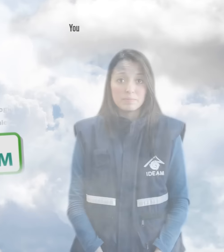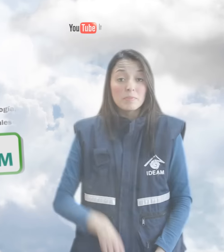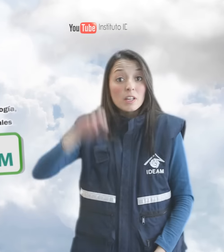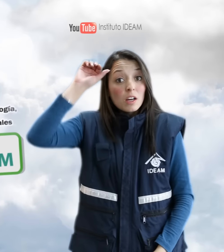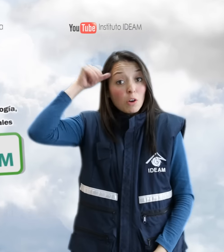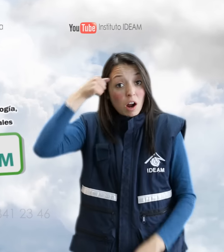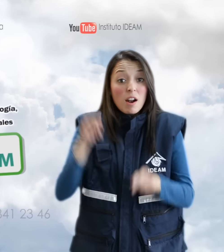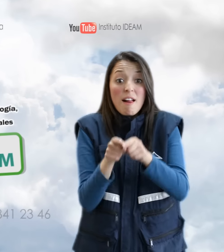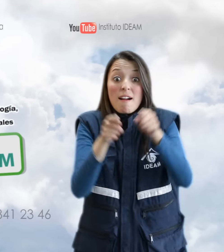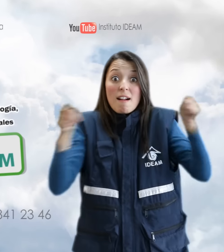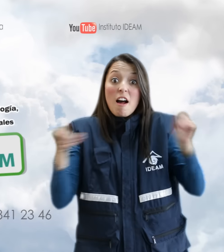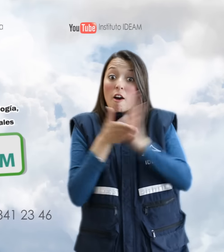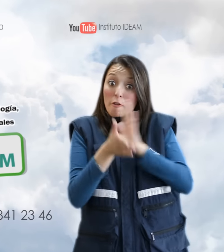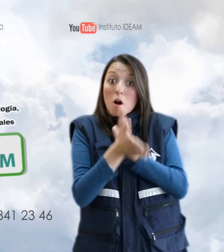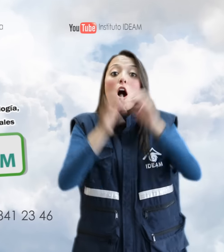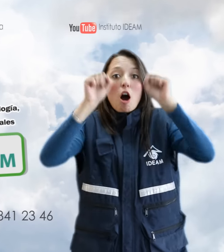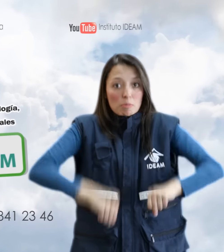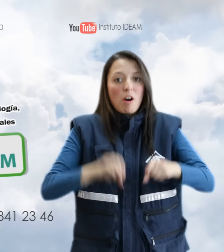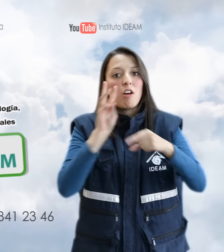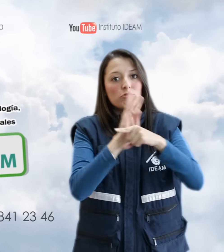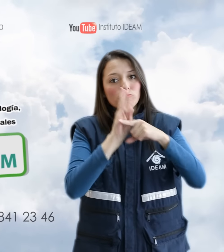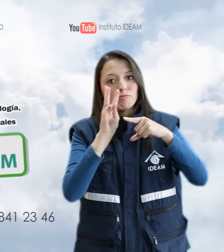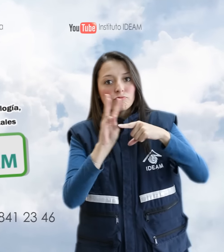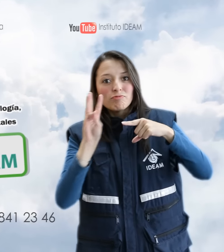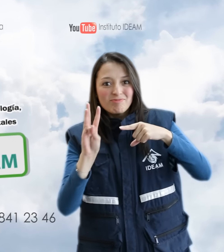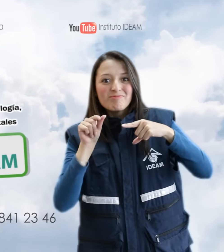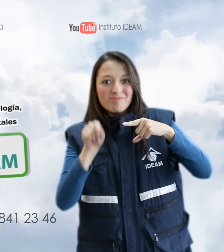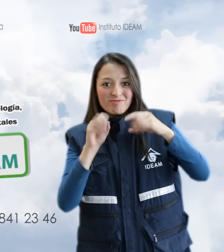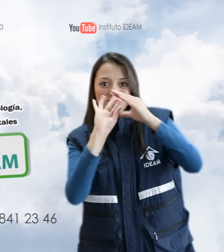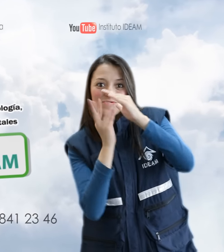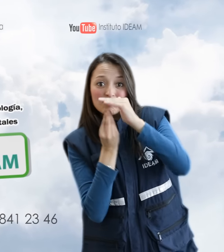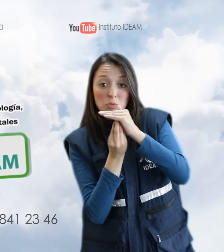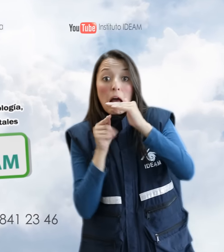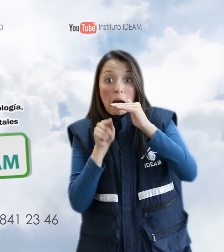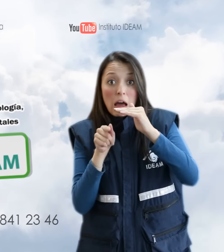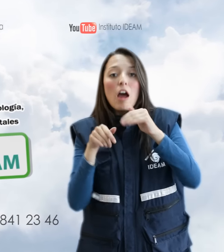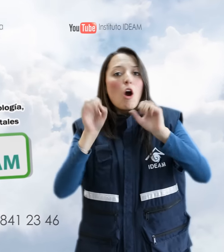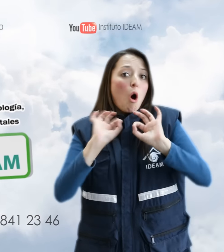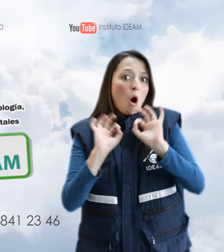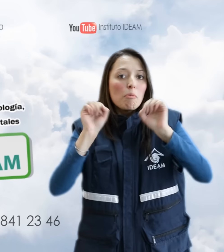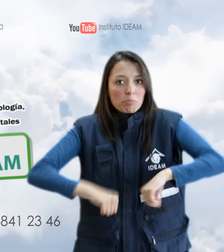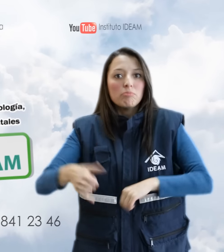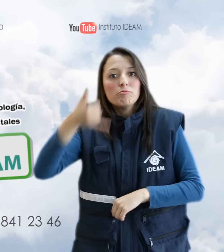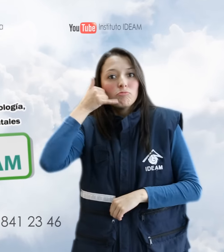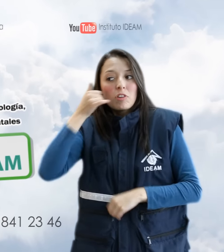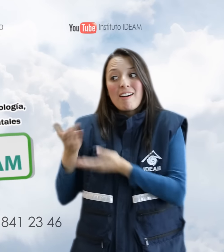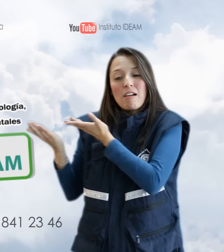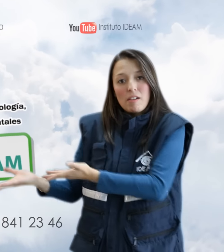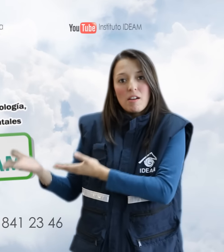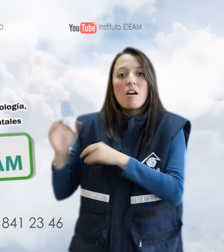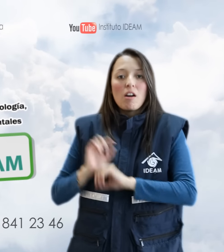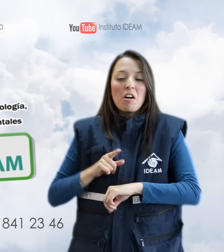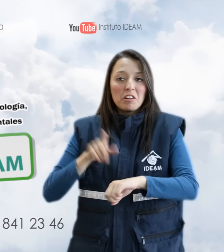Recuerde que para mayor información usted puede ingresar a la página de internet www.ideam.gov.gov o comunicarse al teléfono que aparece